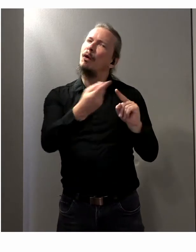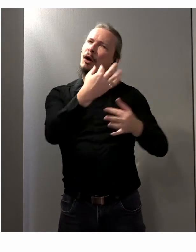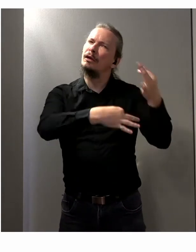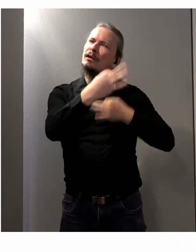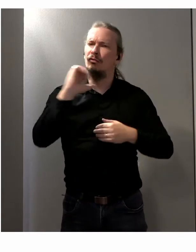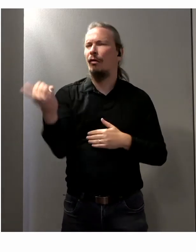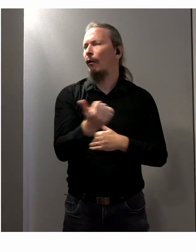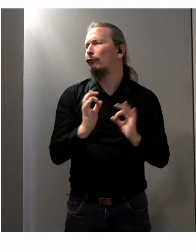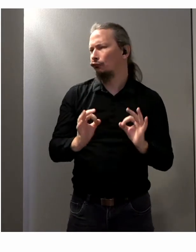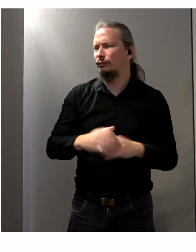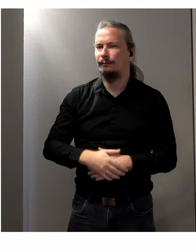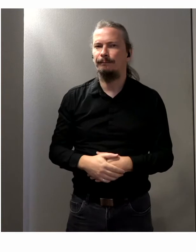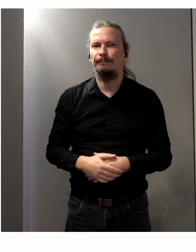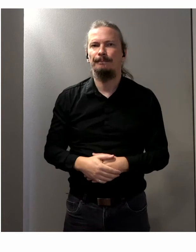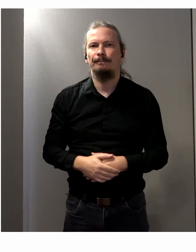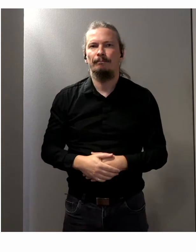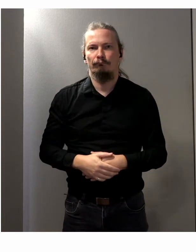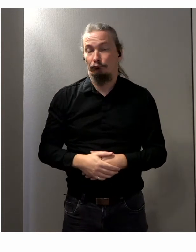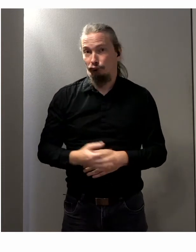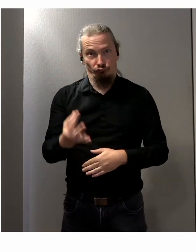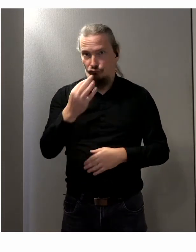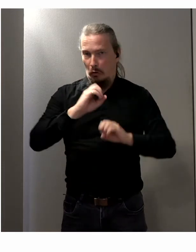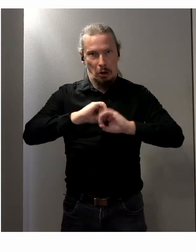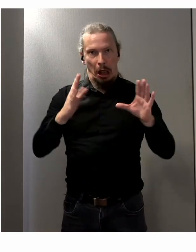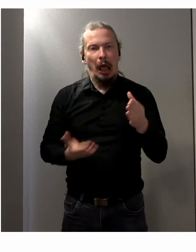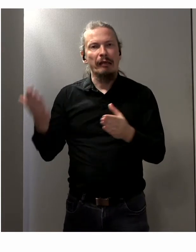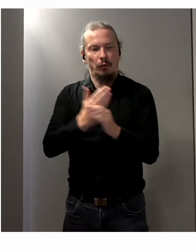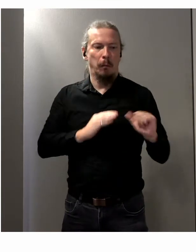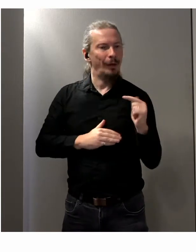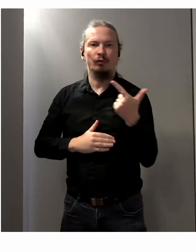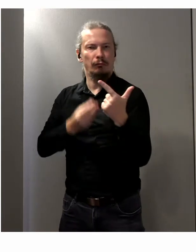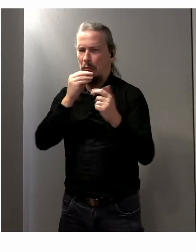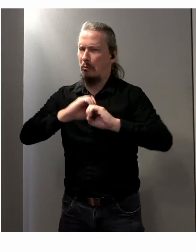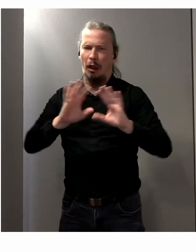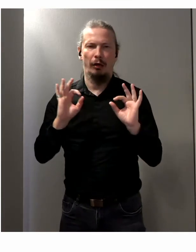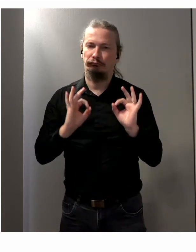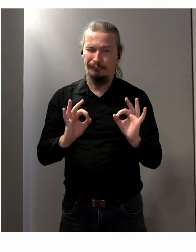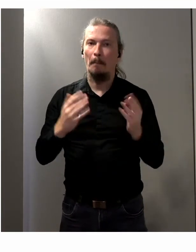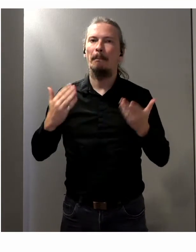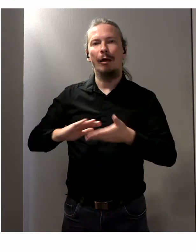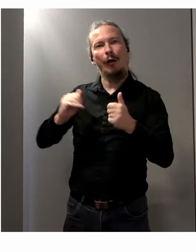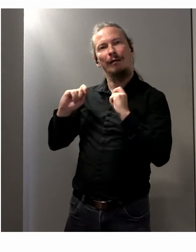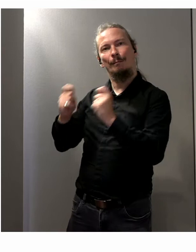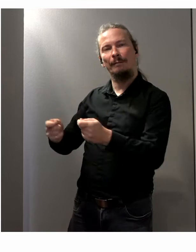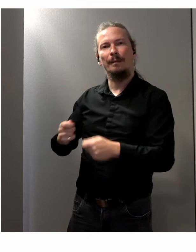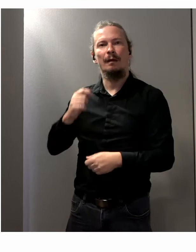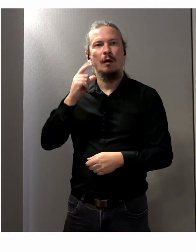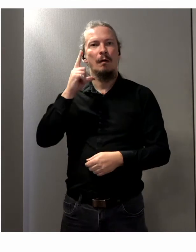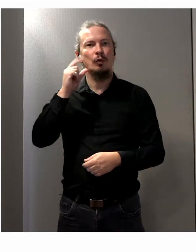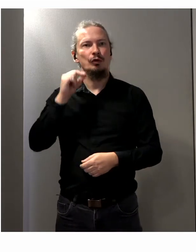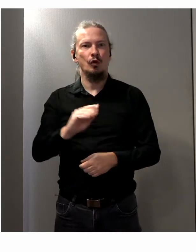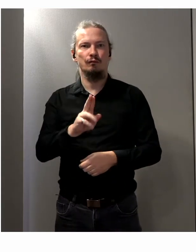que vous avez les uns et les autres à dire. C'est très clair pour les deux interventions déjà. Je voudrais donc passer la parole à M.